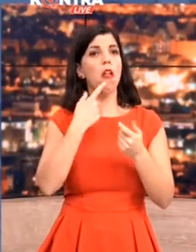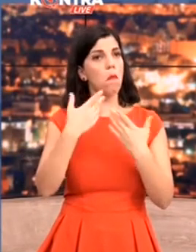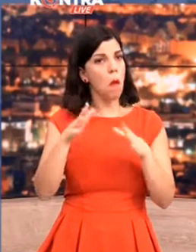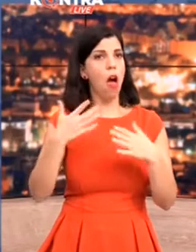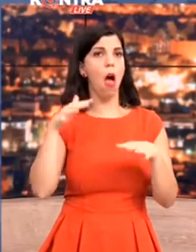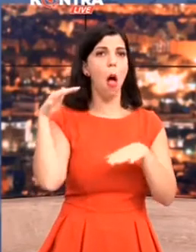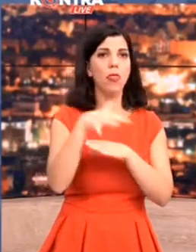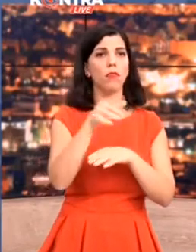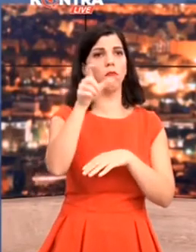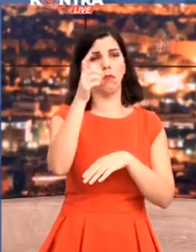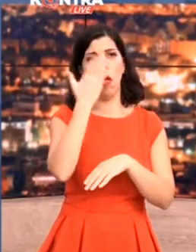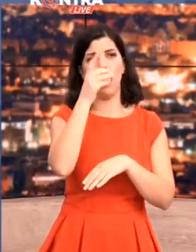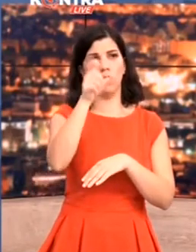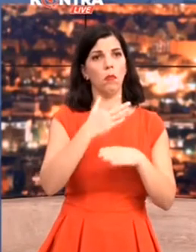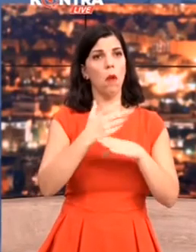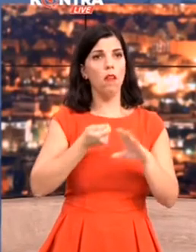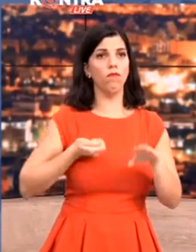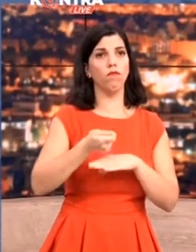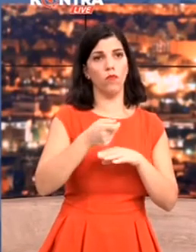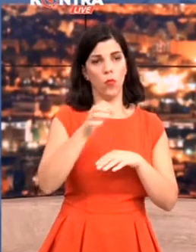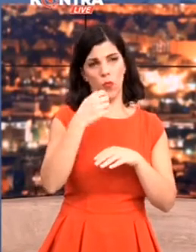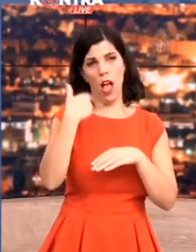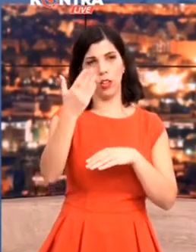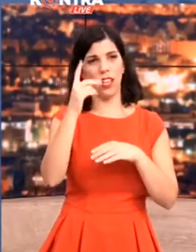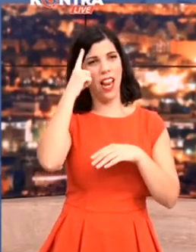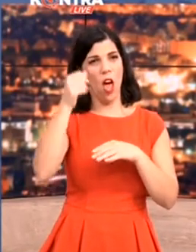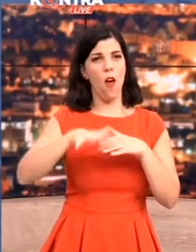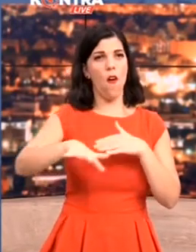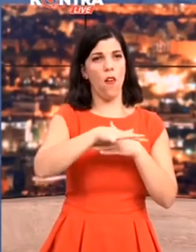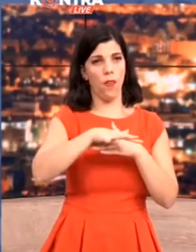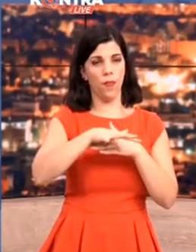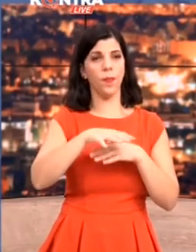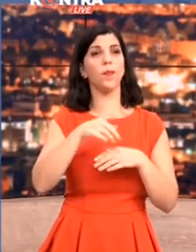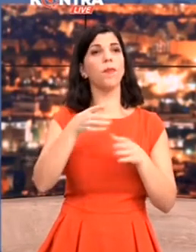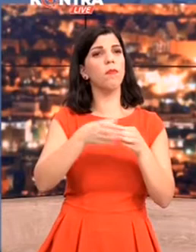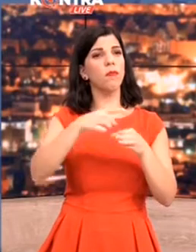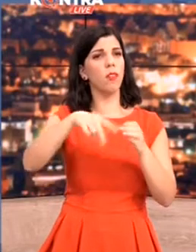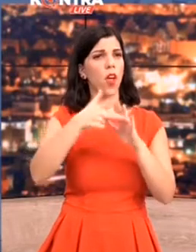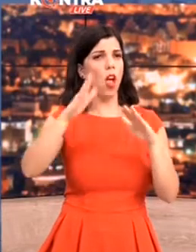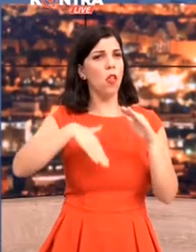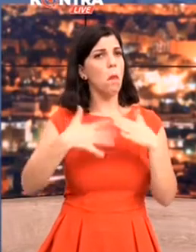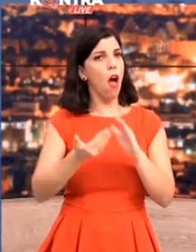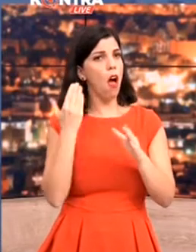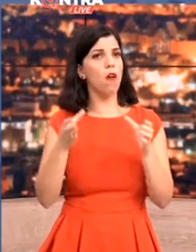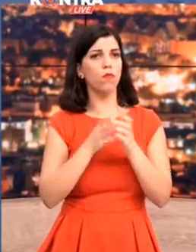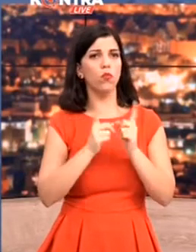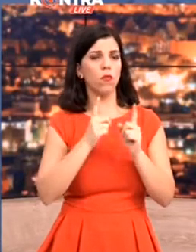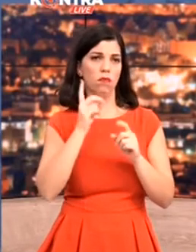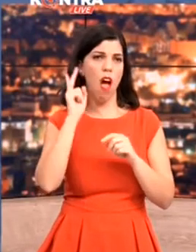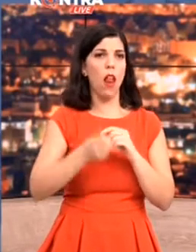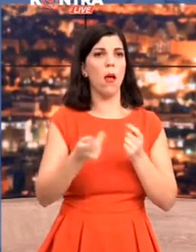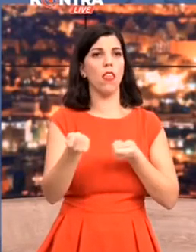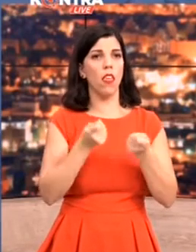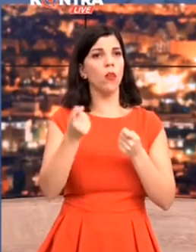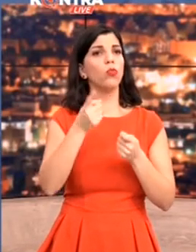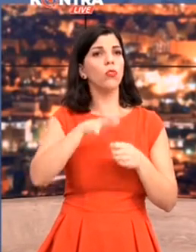άλλων και για την βάναυση επίθεση με μαχαίρι σε μαθητή στο προάβλιο επαγγελματικού λυκείου. Οι ανήλικοι είχαν οργανώσει